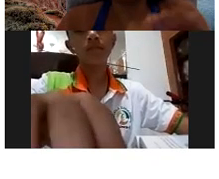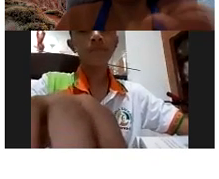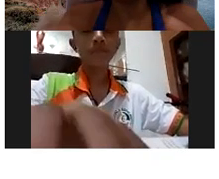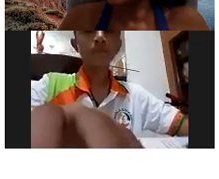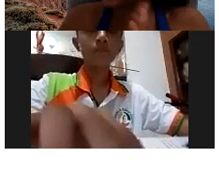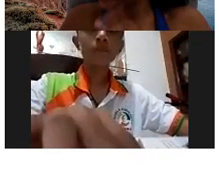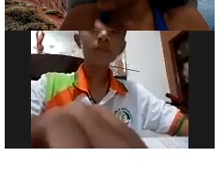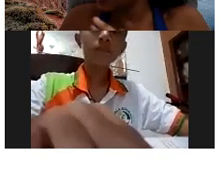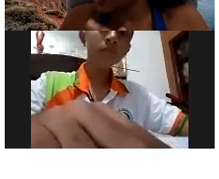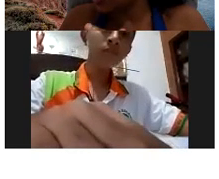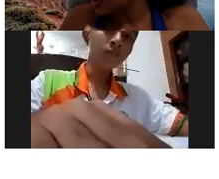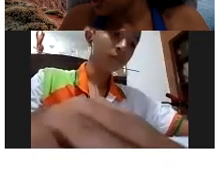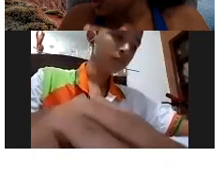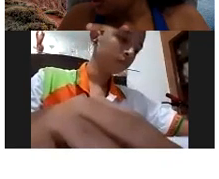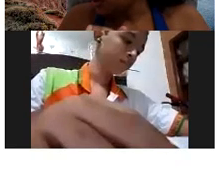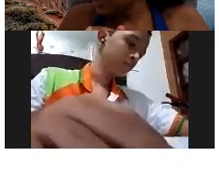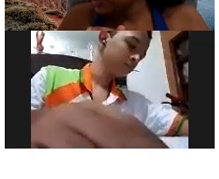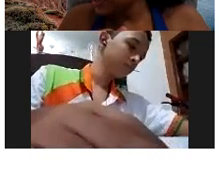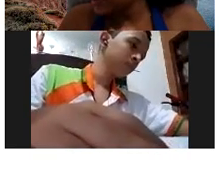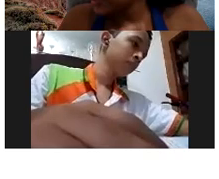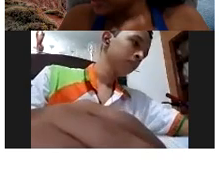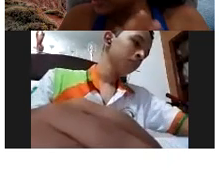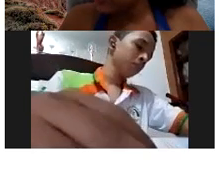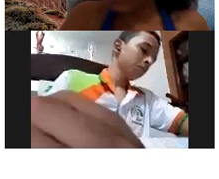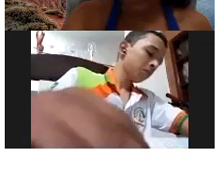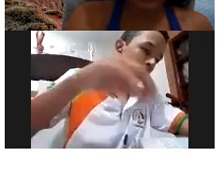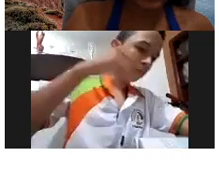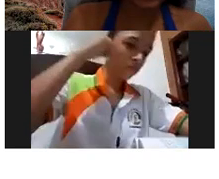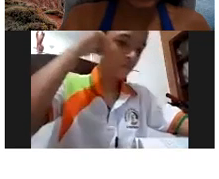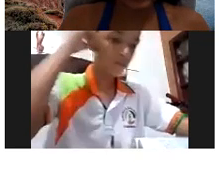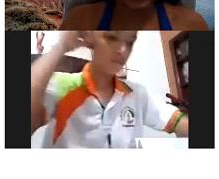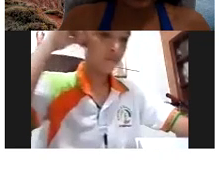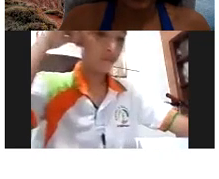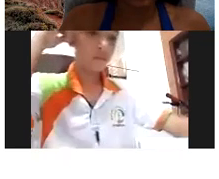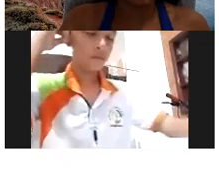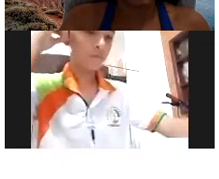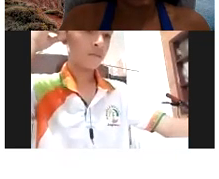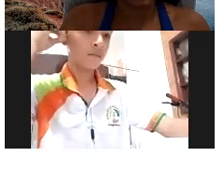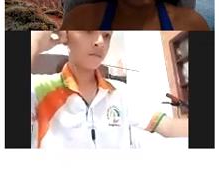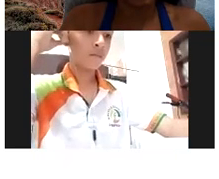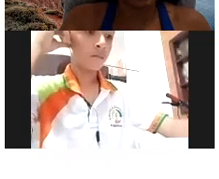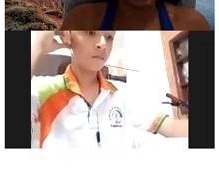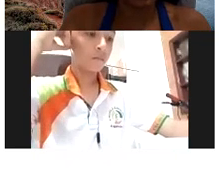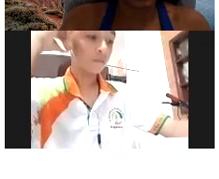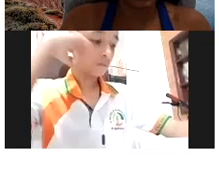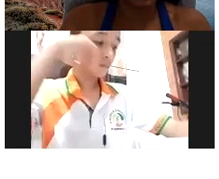que reagir Então são dois substâncias que se trocam olha aqui o exemplo que a gente vai dar o n a c l acho botou logo aqui